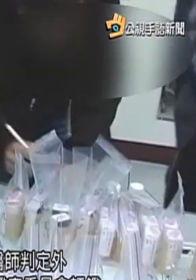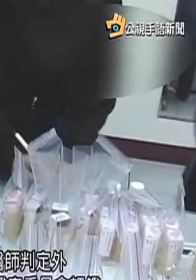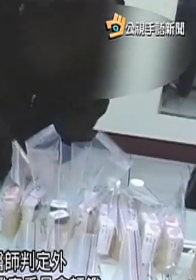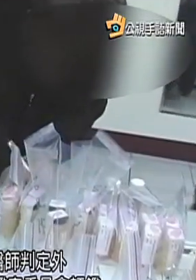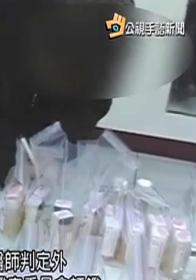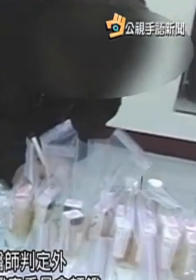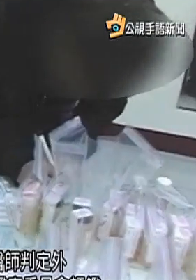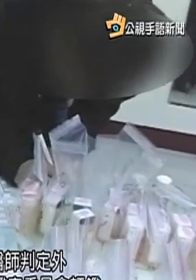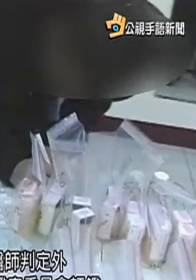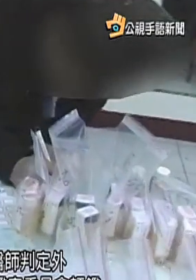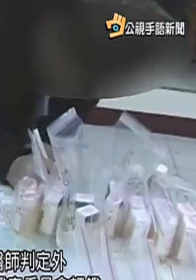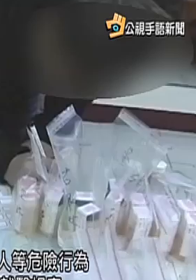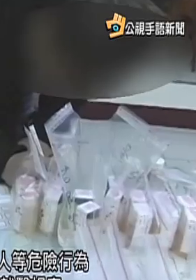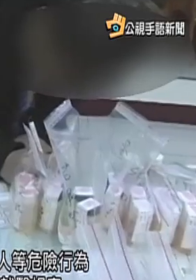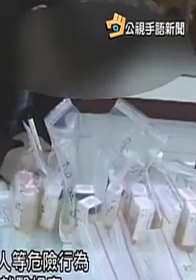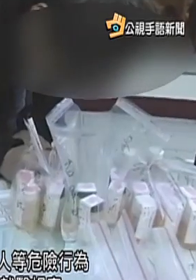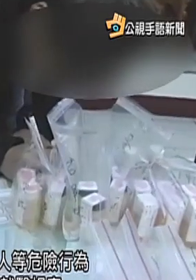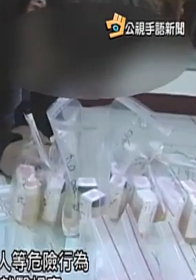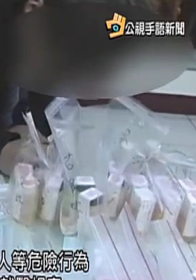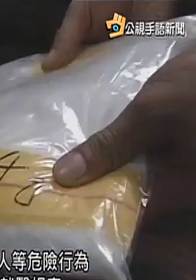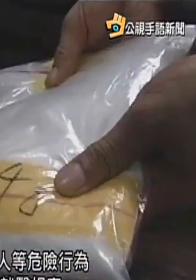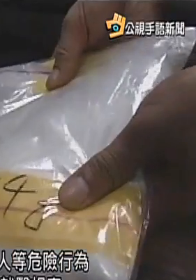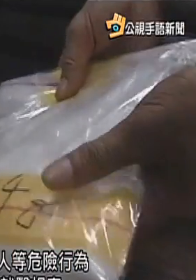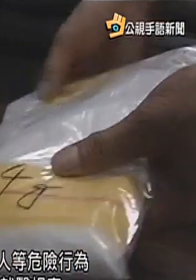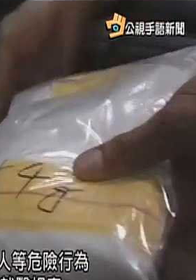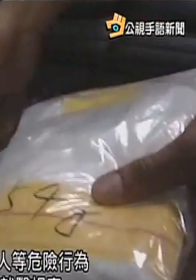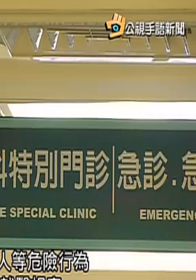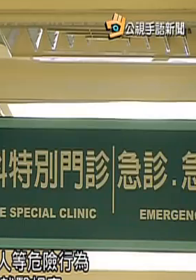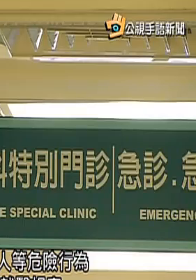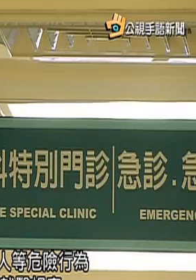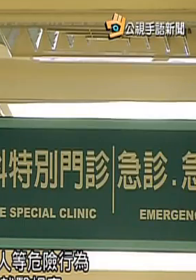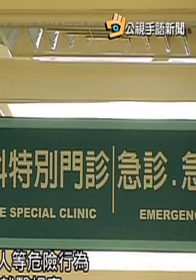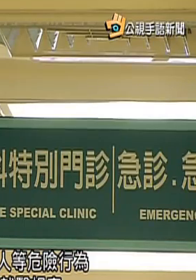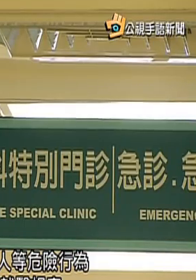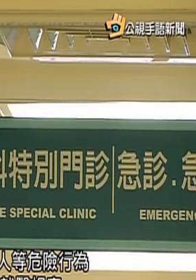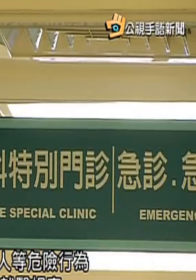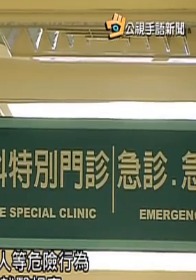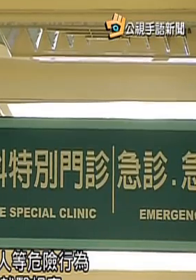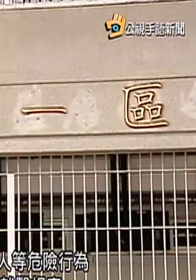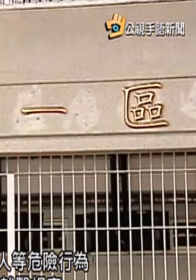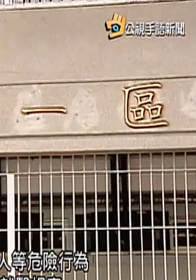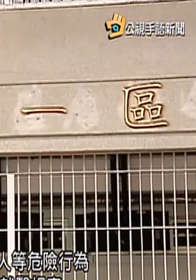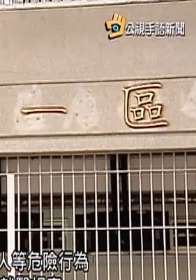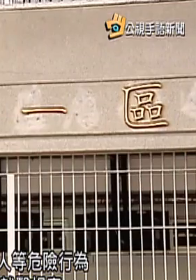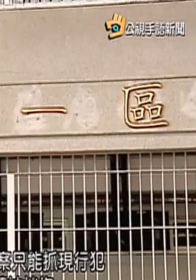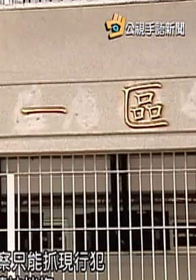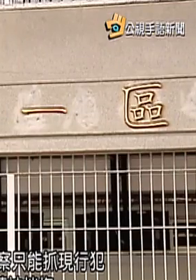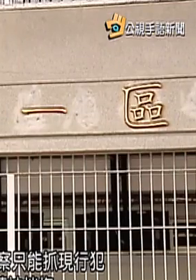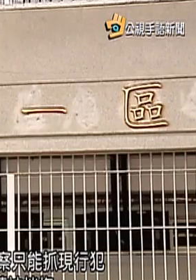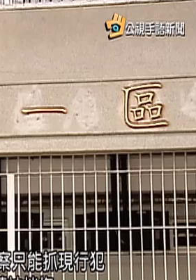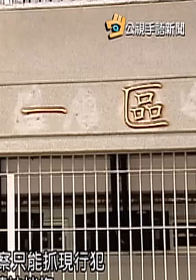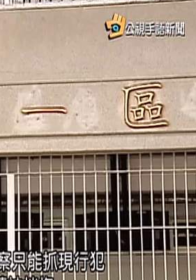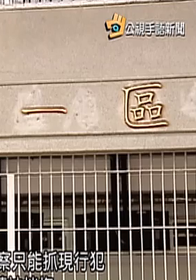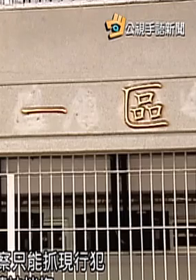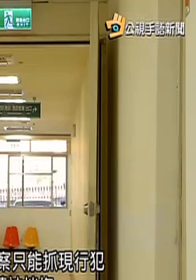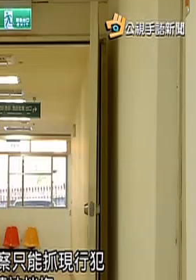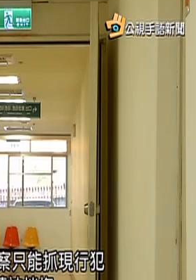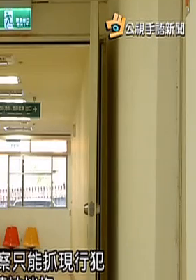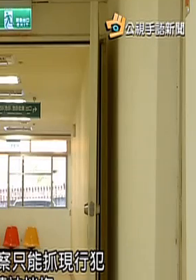委员会的评鉴，确定有自伤、伤人等危险行为才符合强制就医的规定。碍于目前的法规，警察只能抓现行